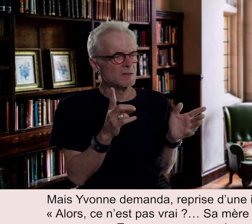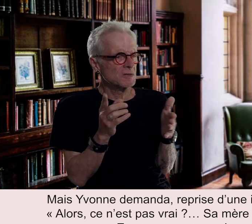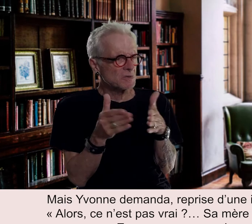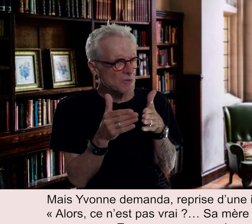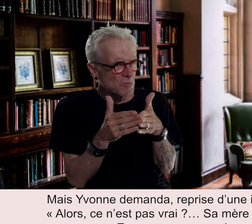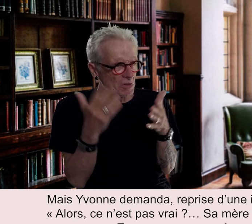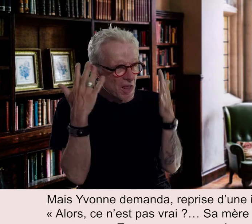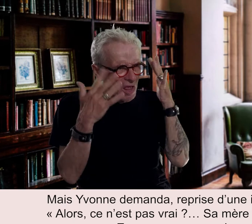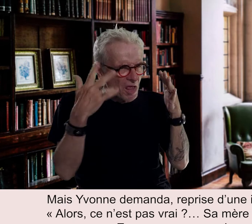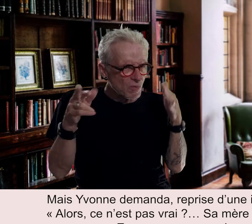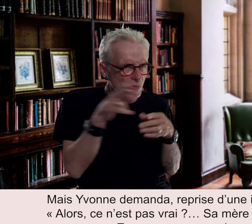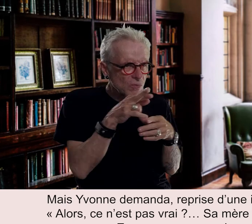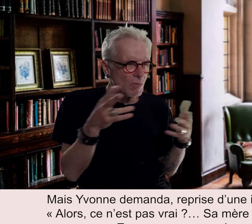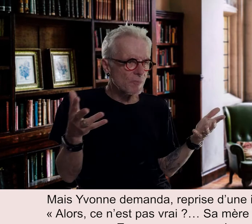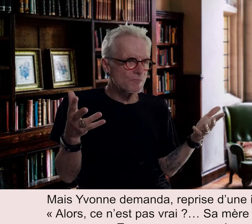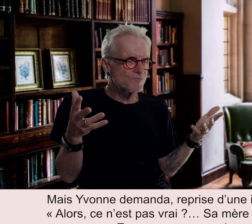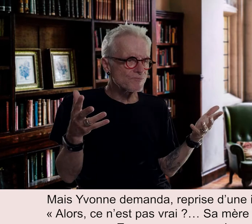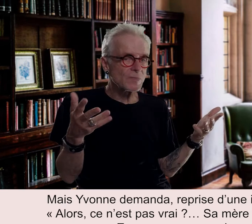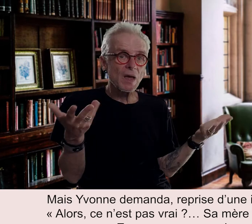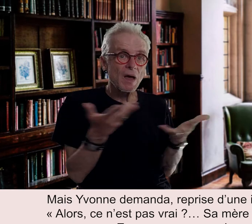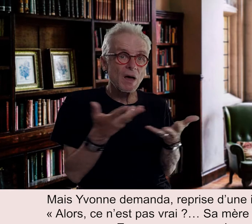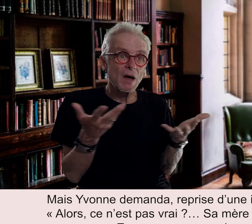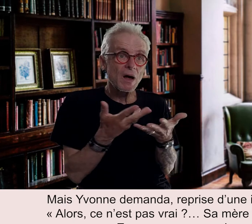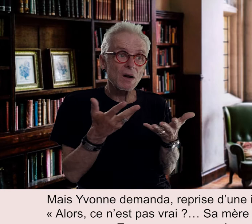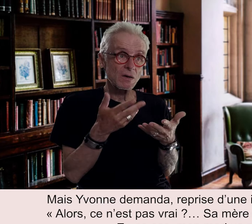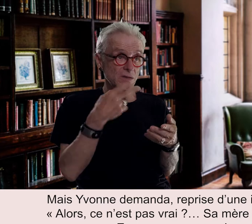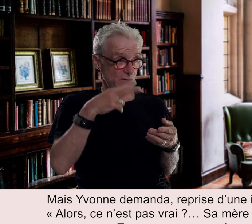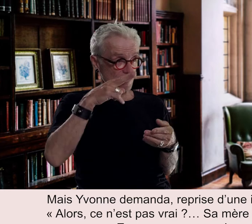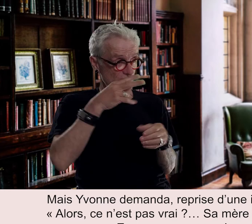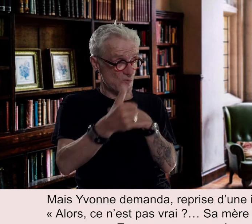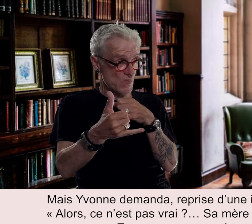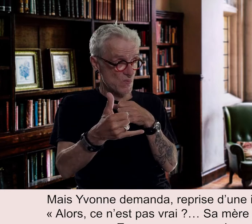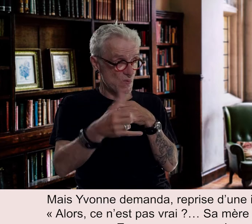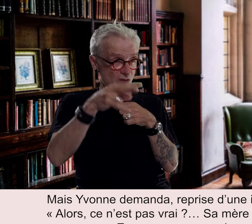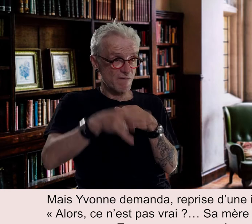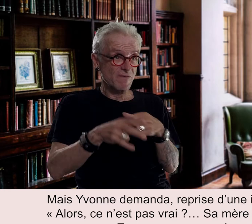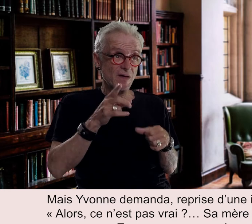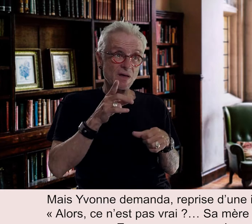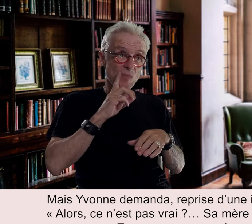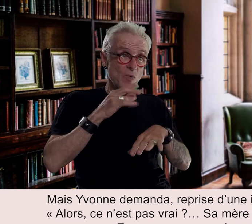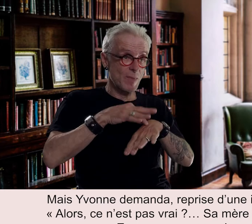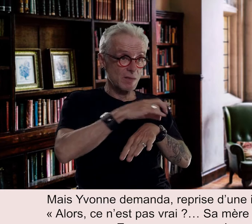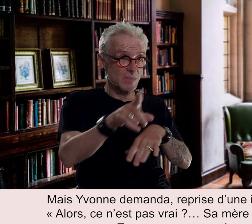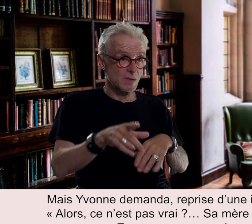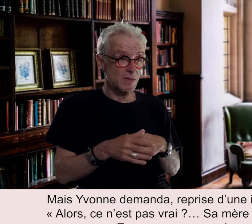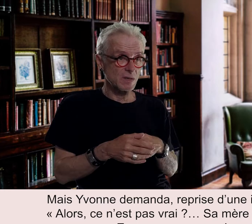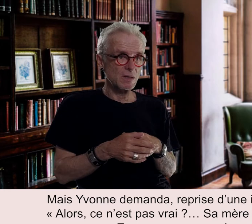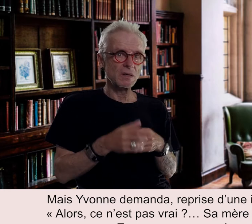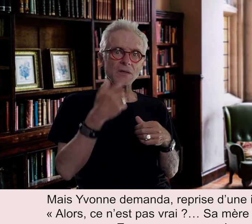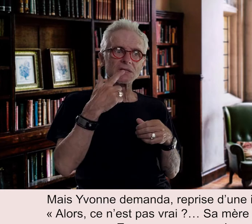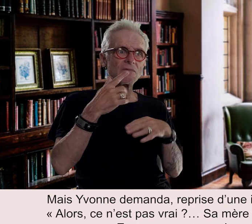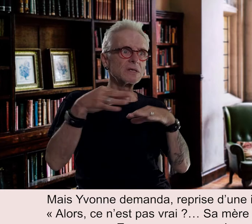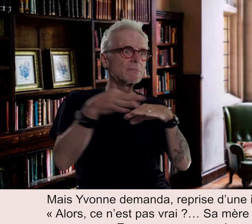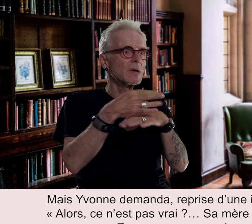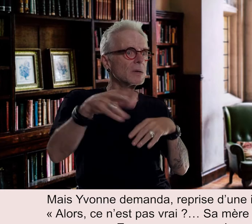reprise d'une inquiétude soudaine, « Alors, ce n'est pas vrai ? Sa mère n'est pas malade ? En ce cas, mon mari